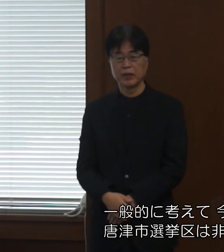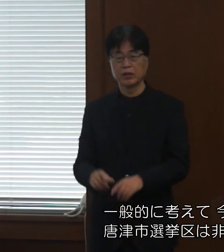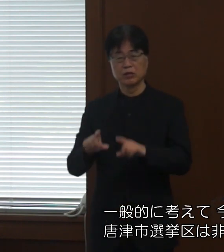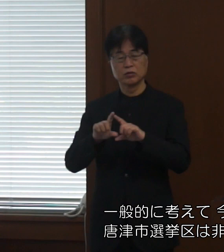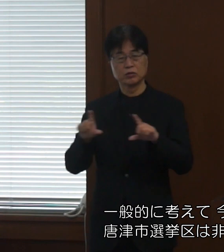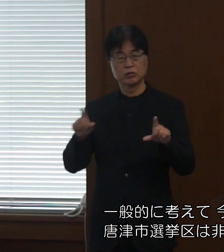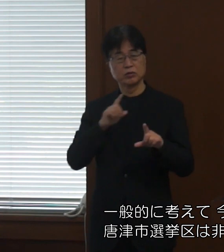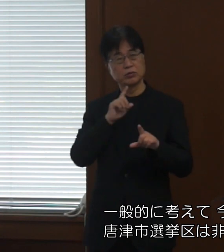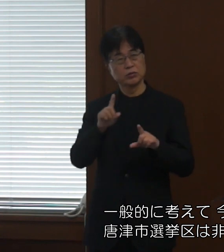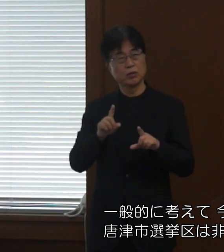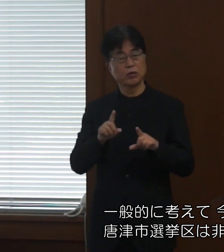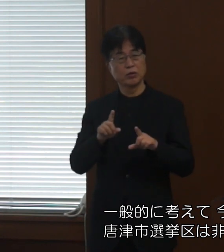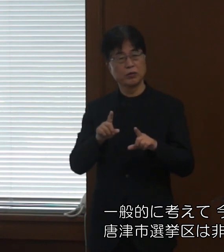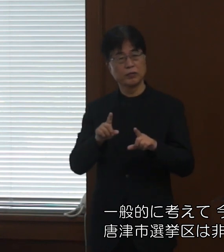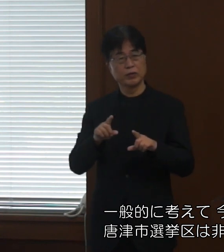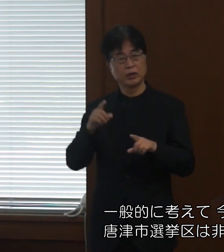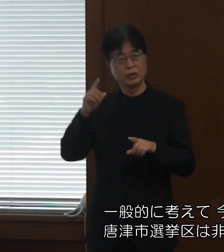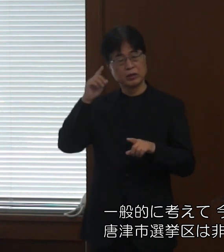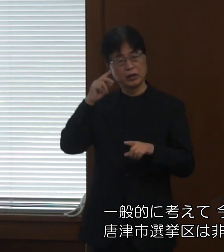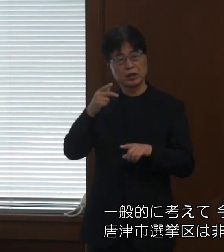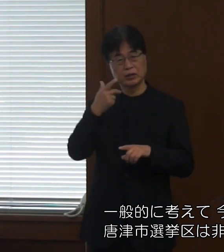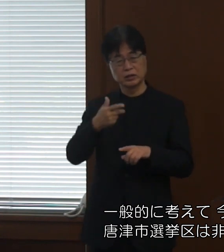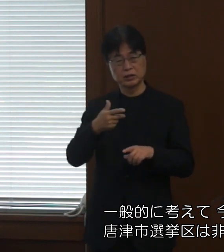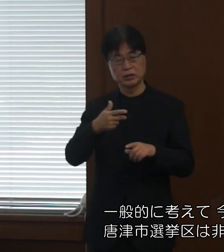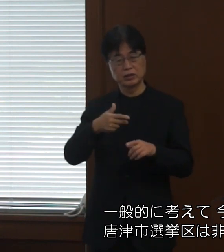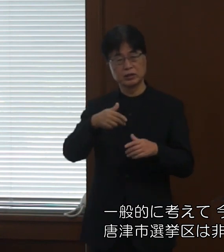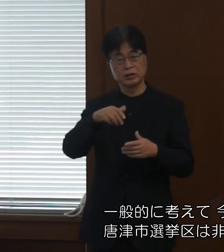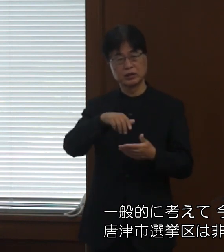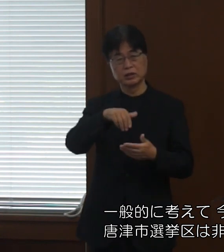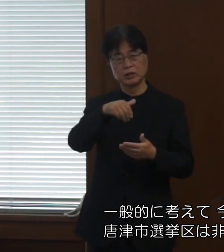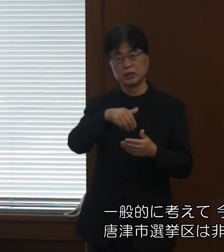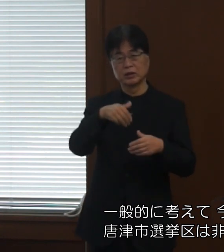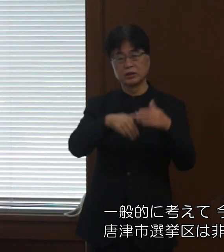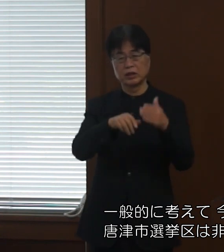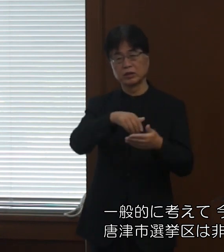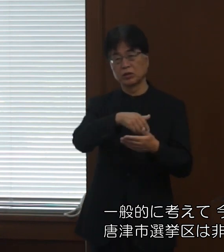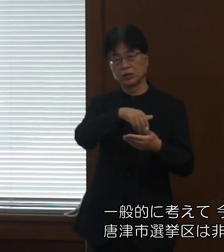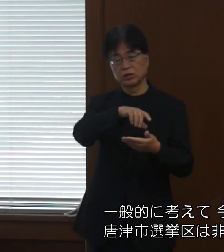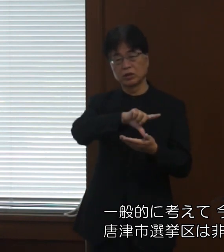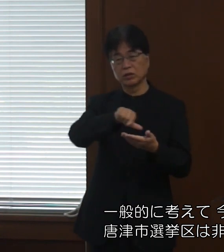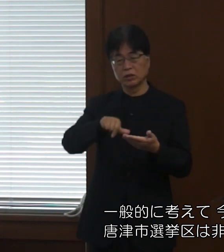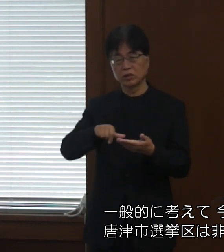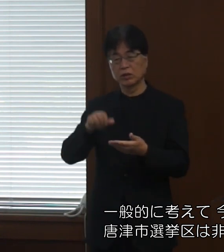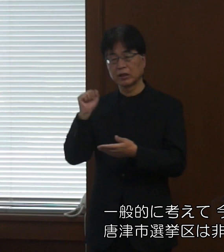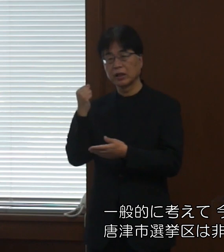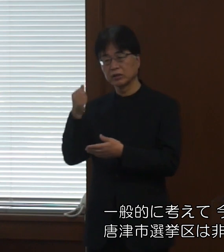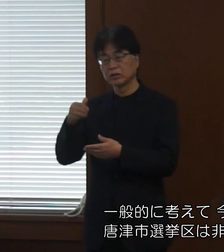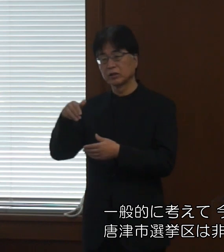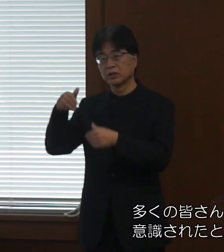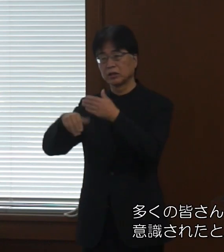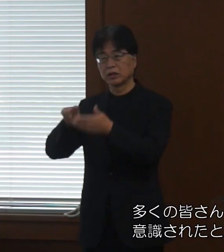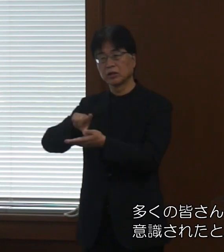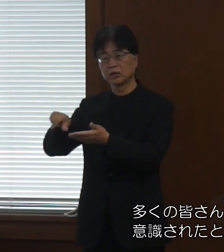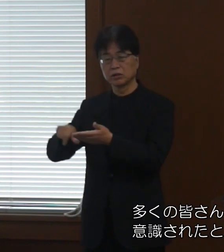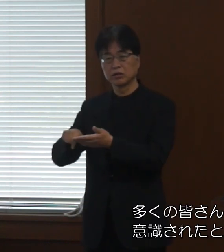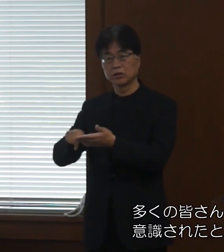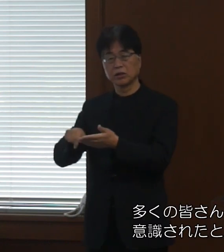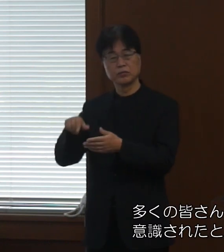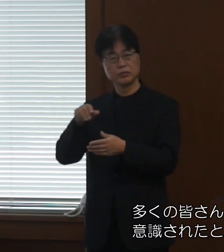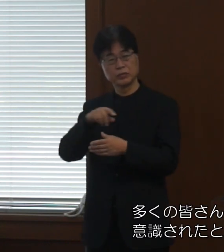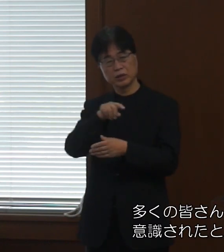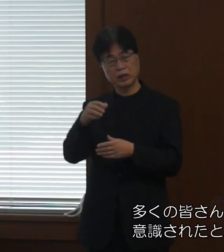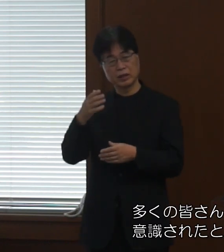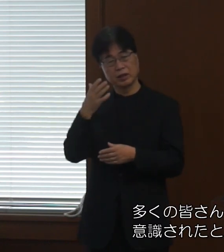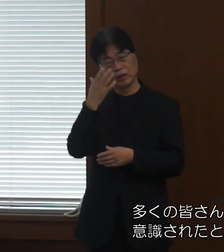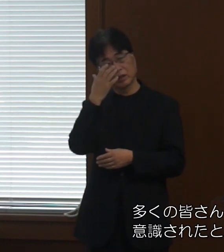一般的に考えて今回佐賀市選挙区ですとか唐津市選挙区は非常に関心を呼んで多くの皆さん